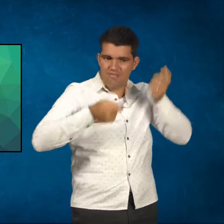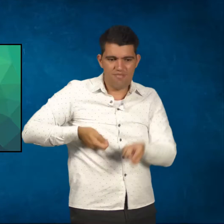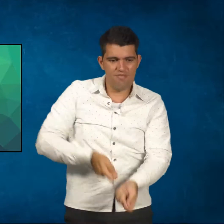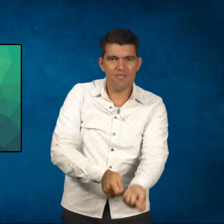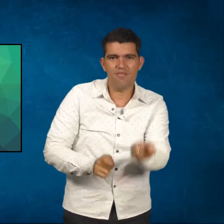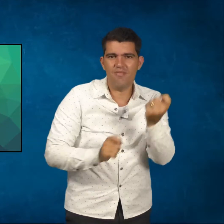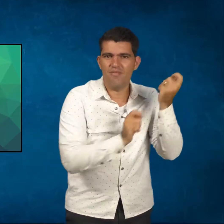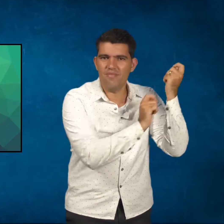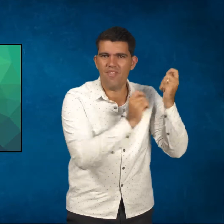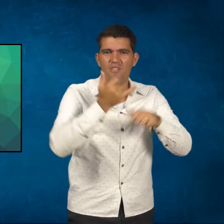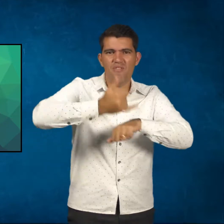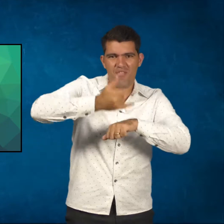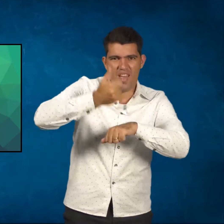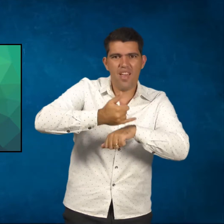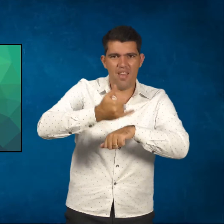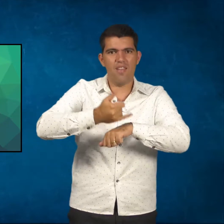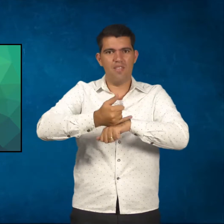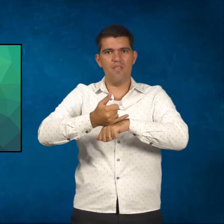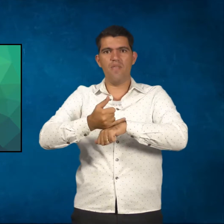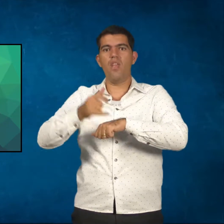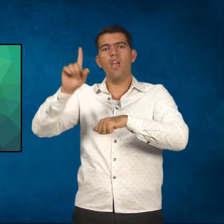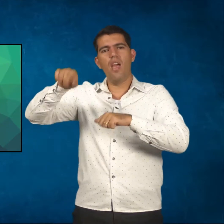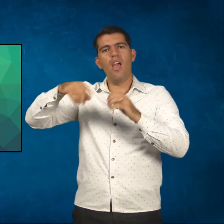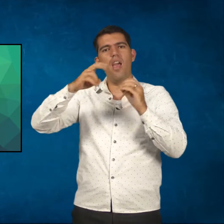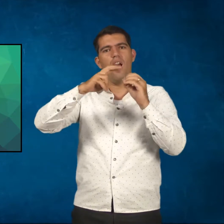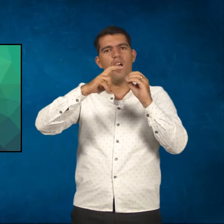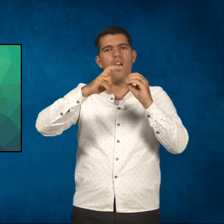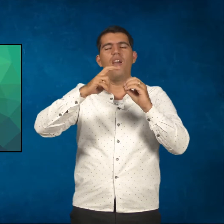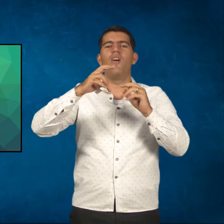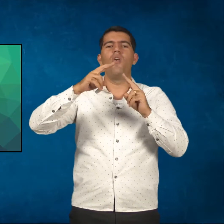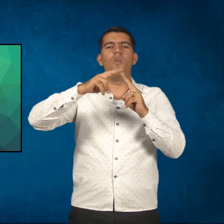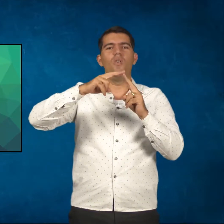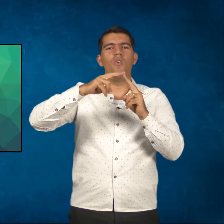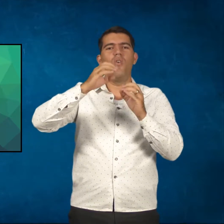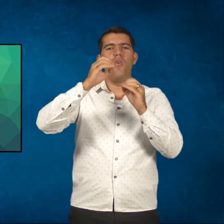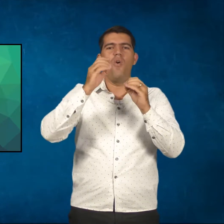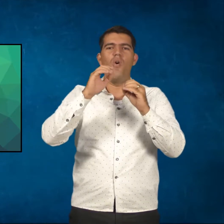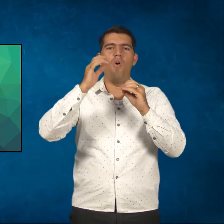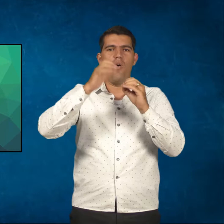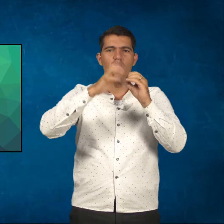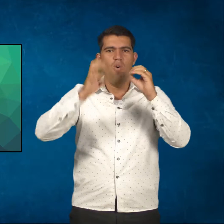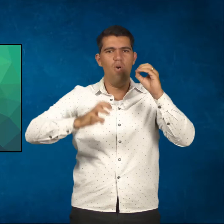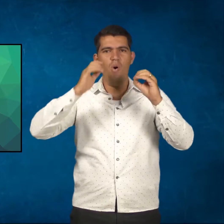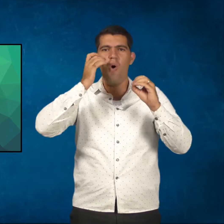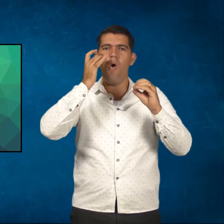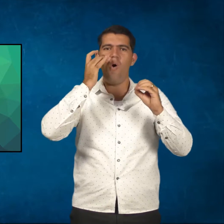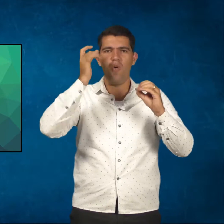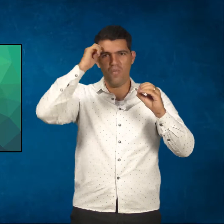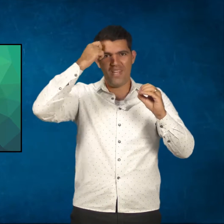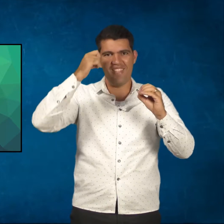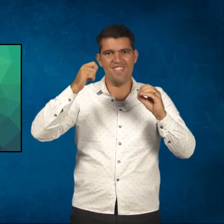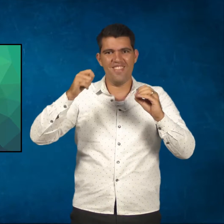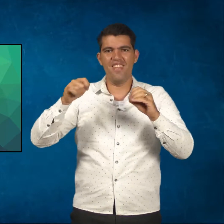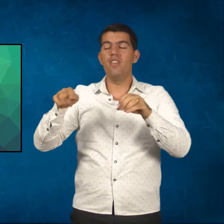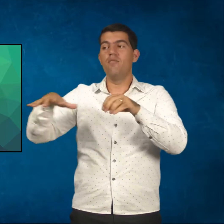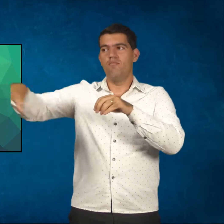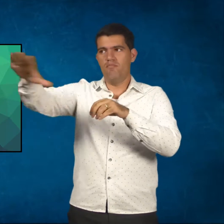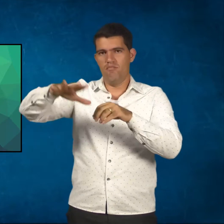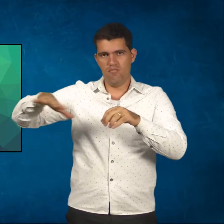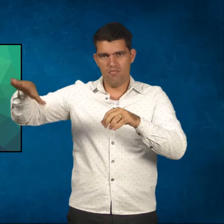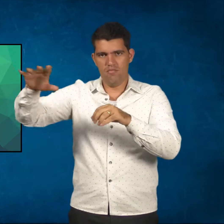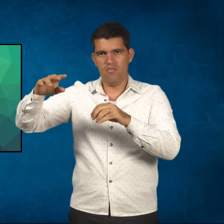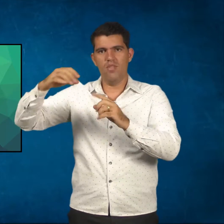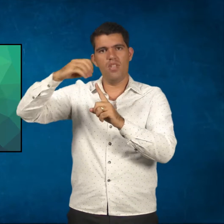do Cefet Ouro Preto, que fica na região central de Minas Gerais, e duas instituições especializadas na